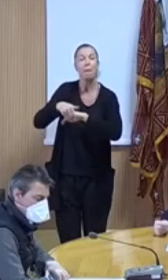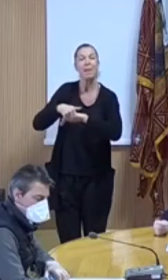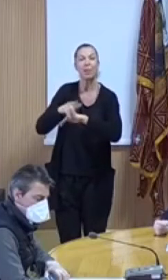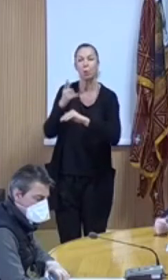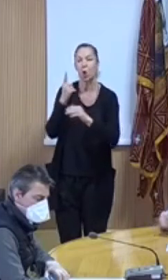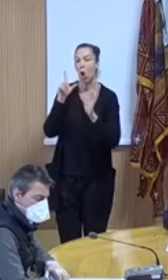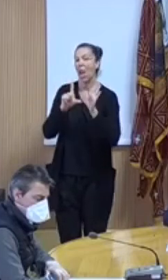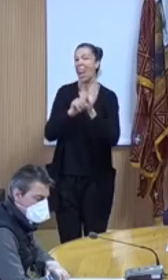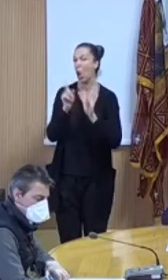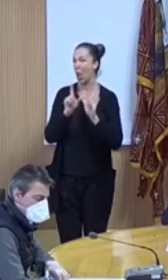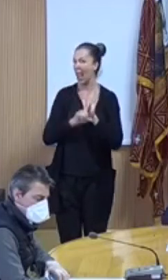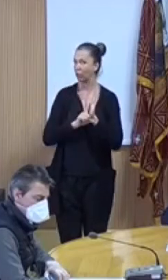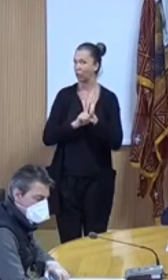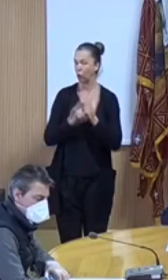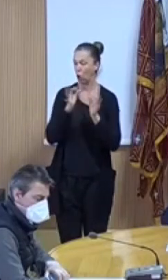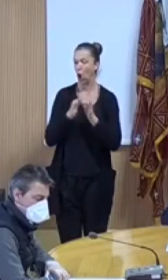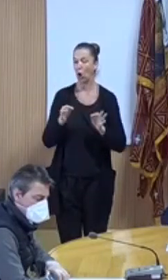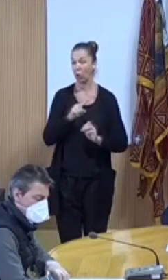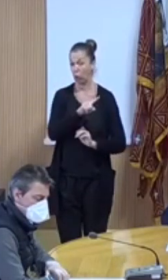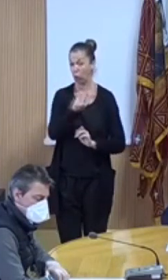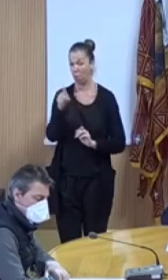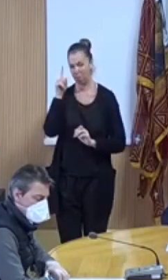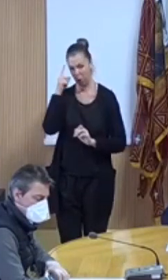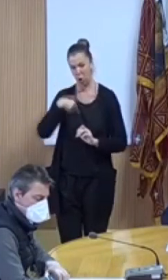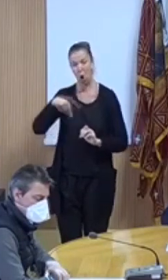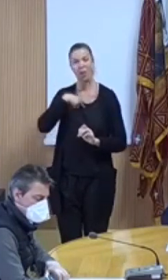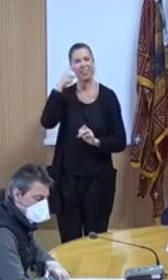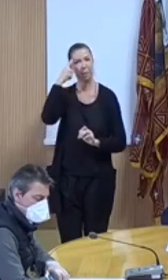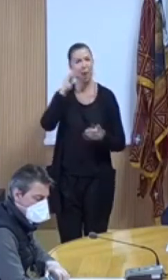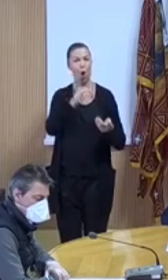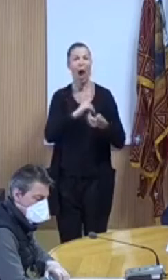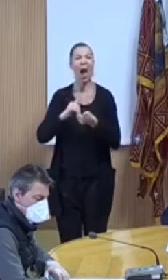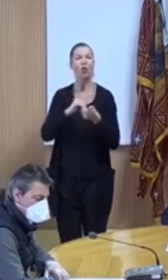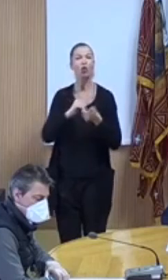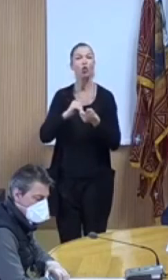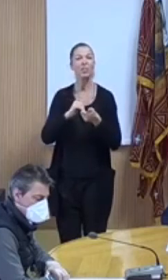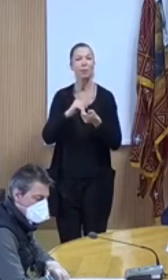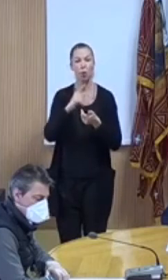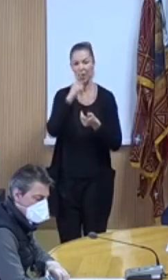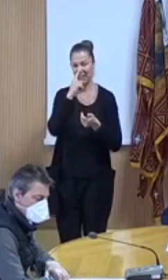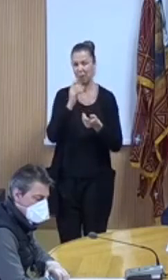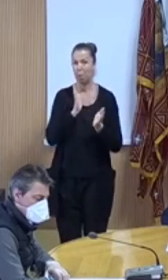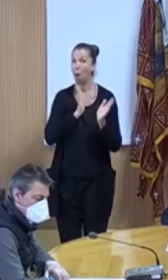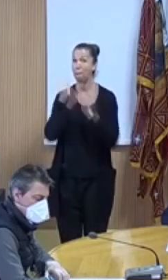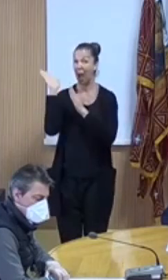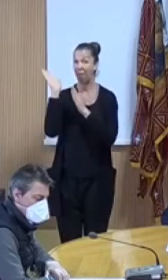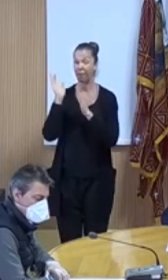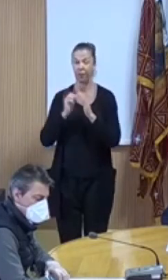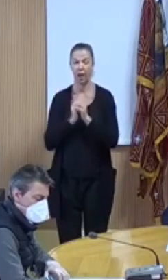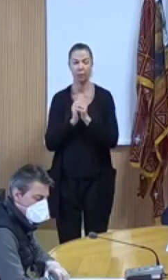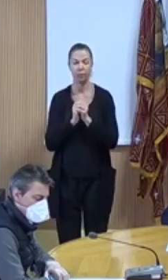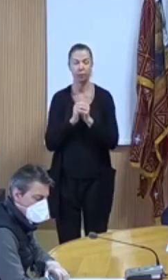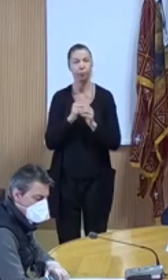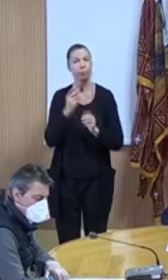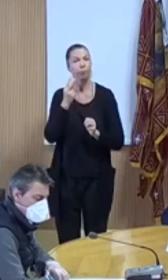che fanno le associazioni soprattutto di stampo mafioso allora visto che l'abbiamo visto nei mesi nelle